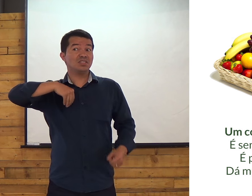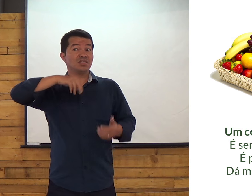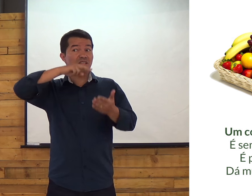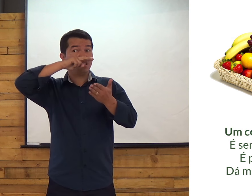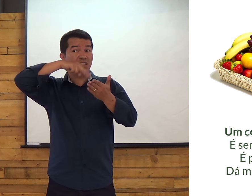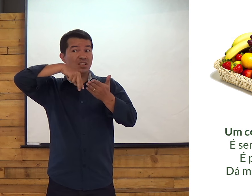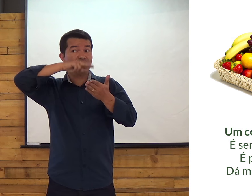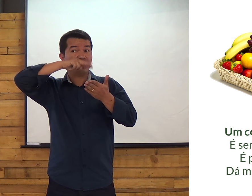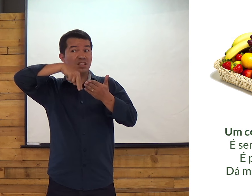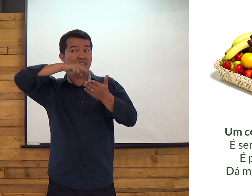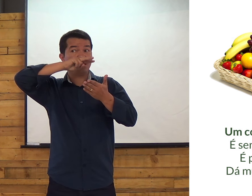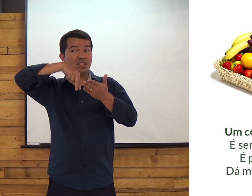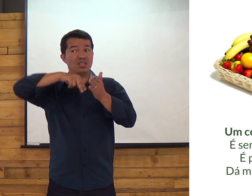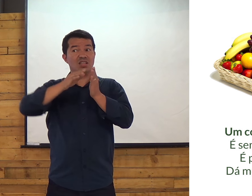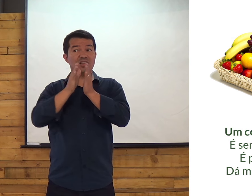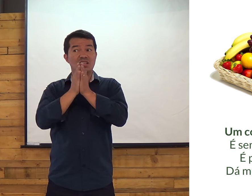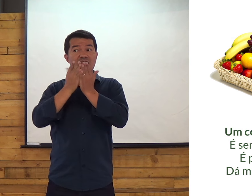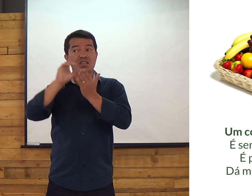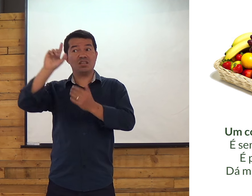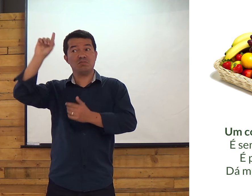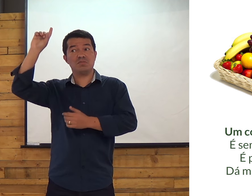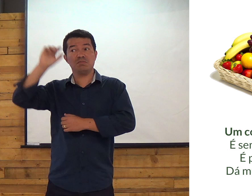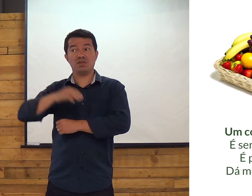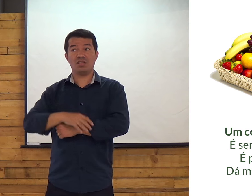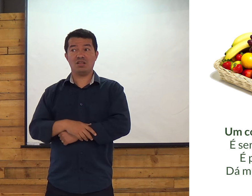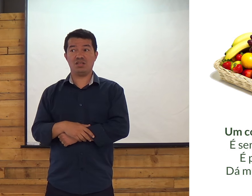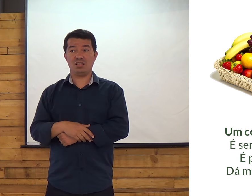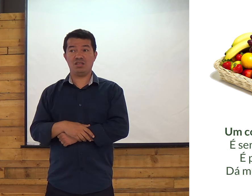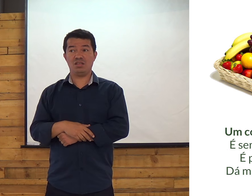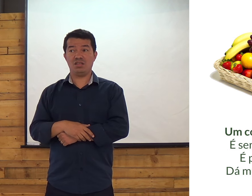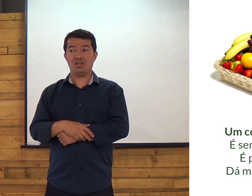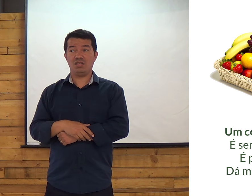Ou você tem preguiça de ler a Bíblia?